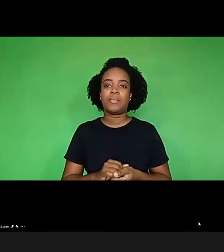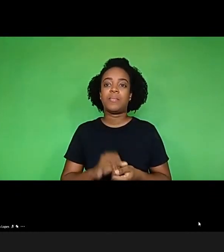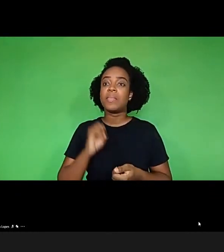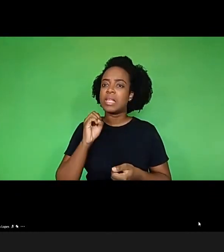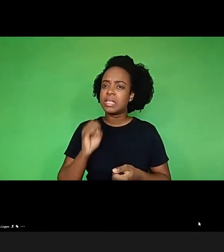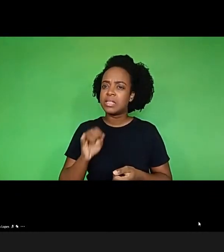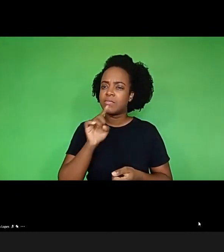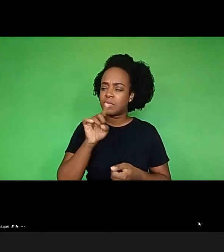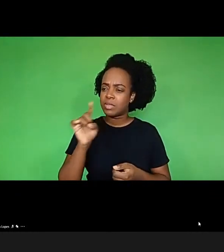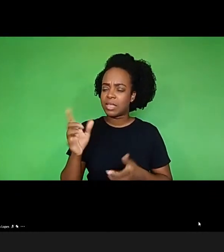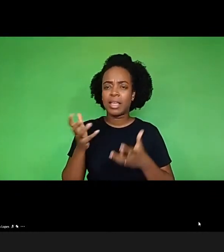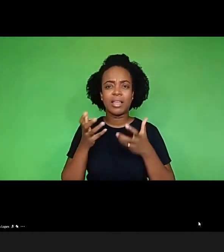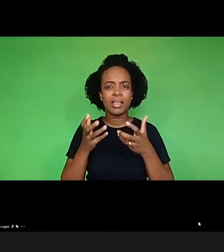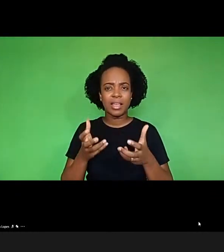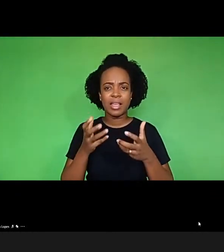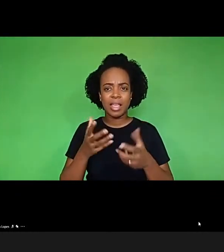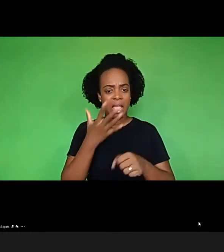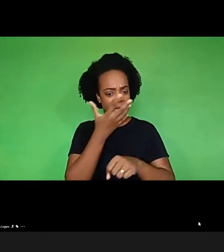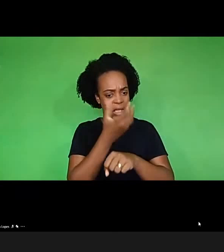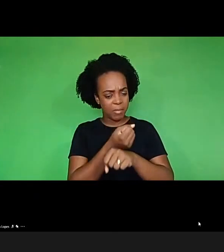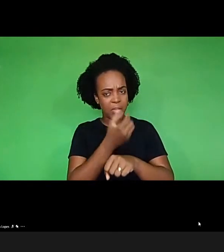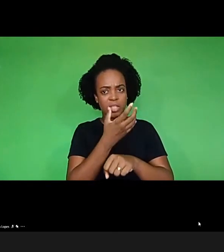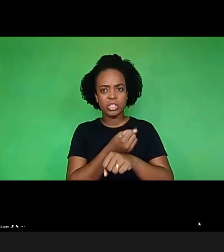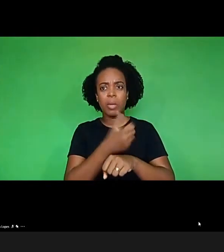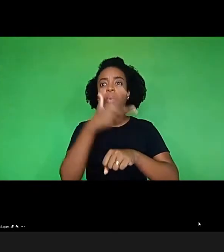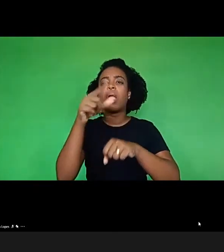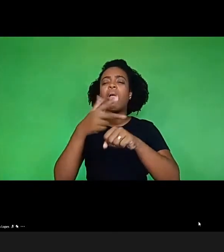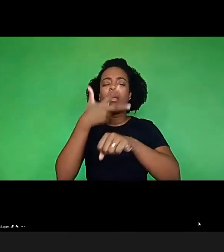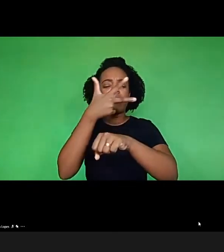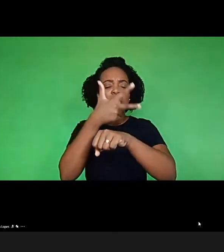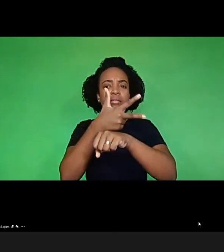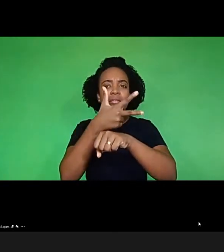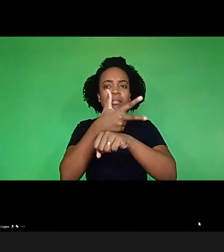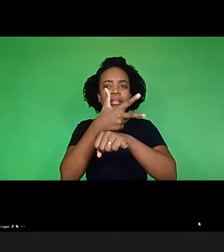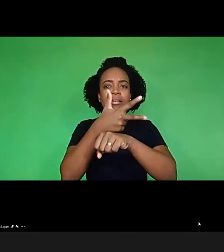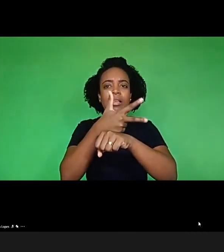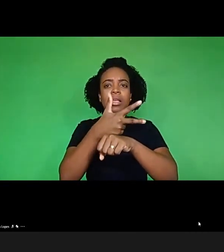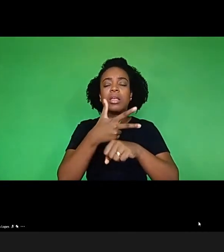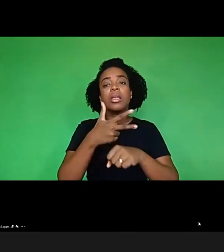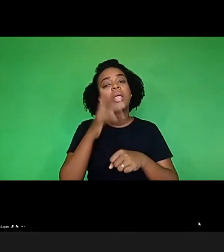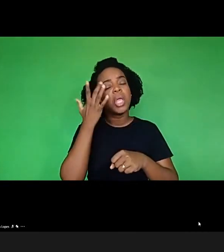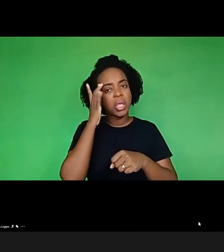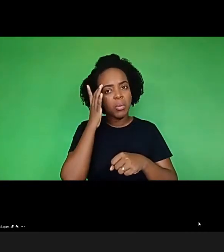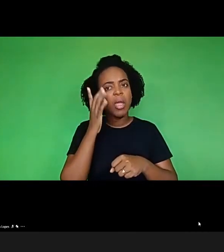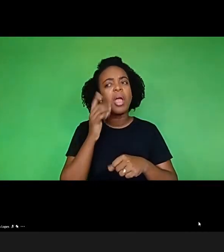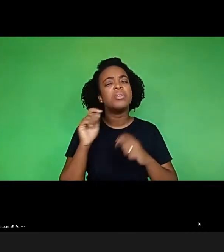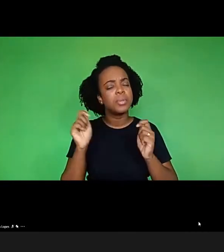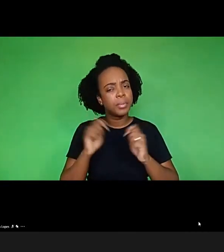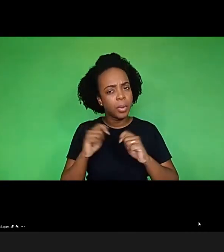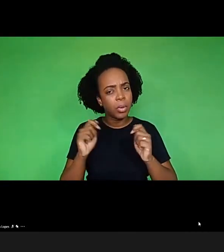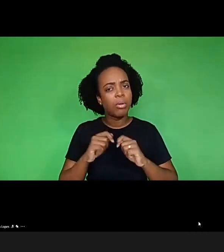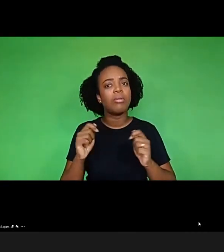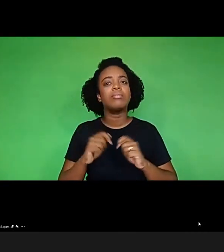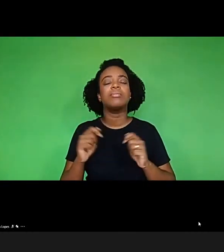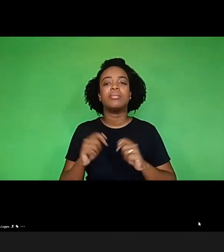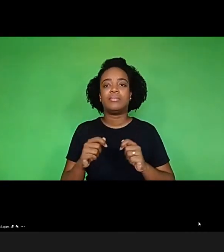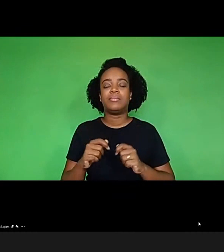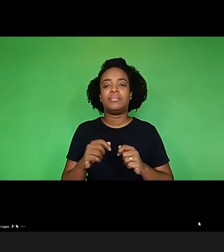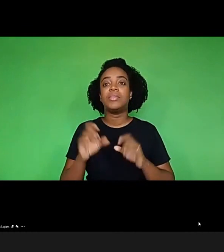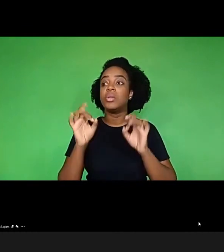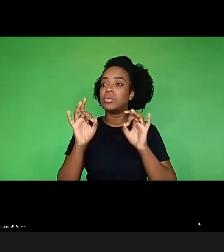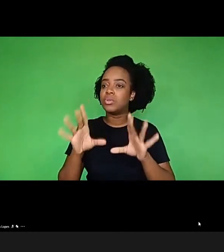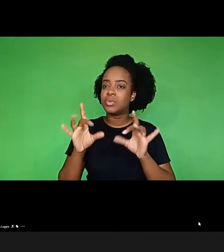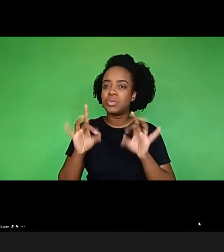a possibilidade de deixar gravado dentro do Microsoft Teams, né? E aí só os alunos poderão enxergar